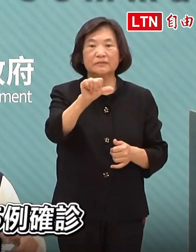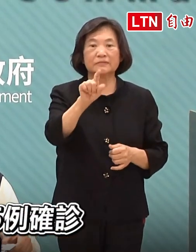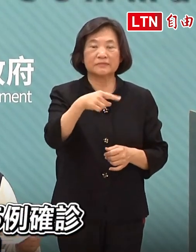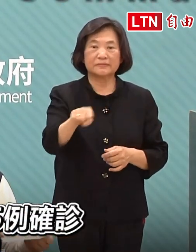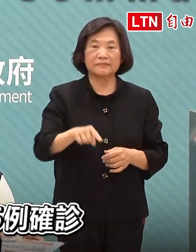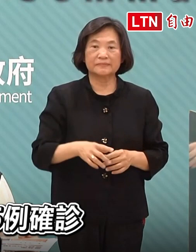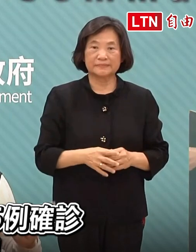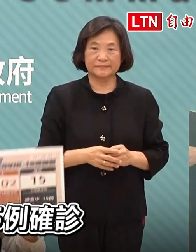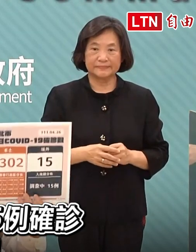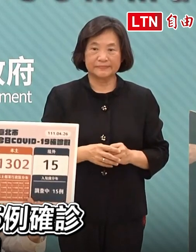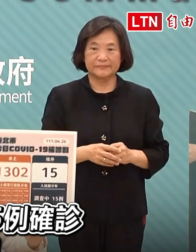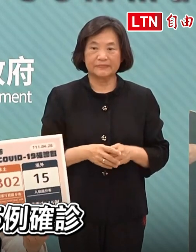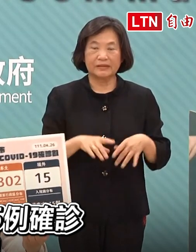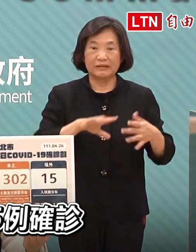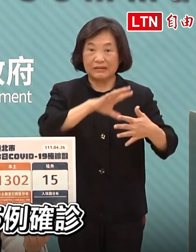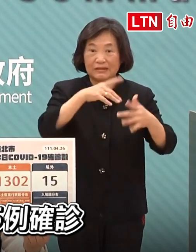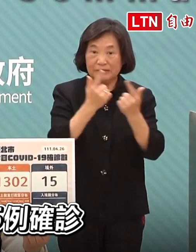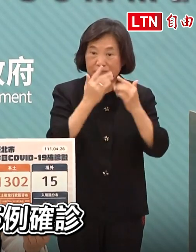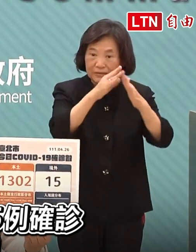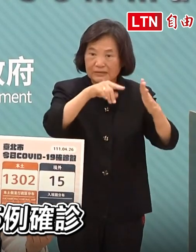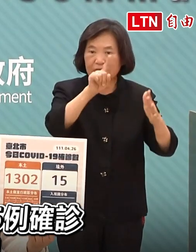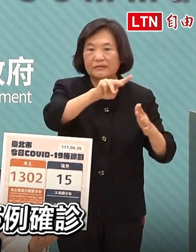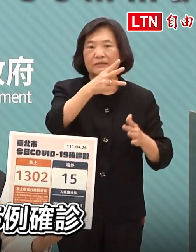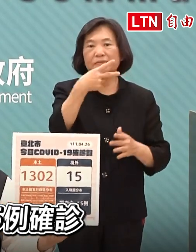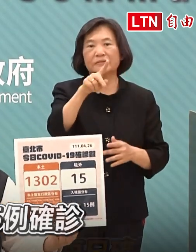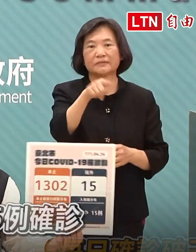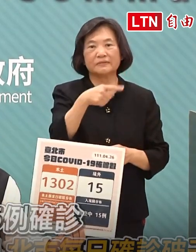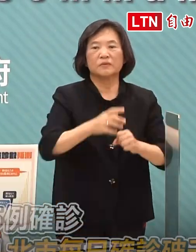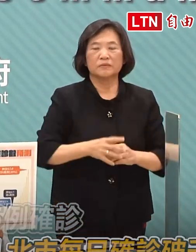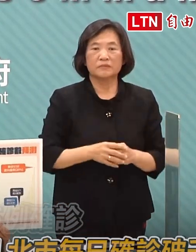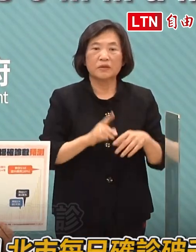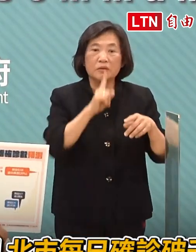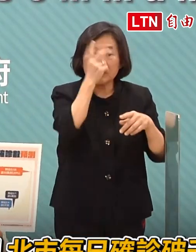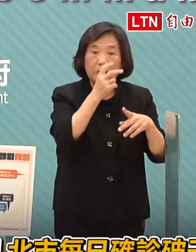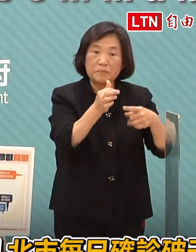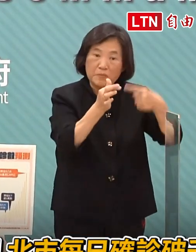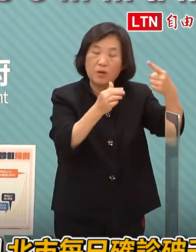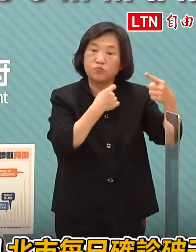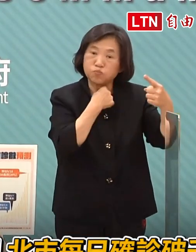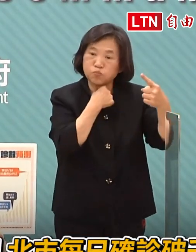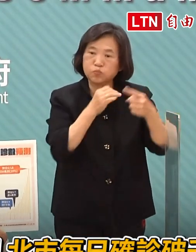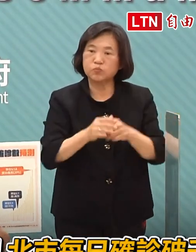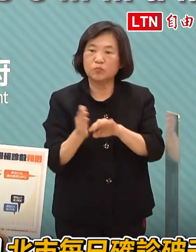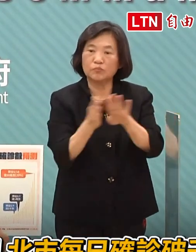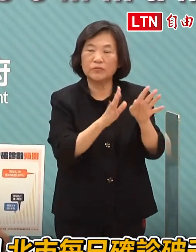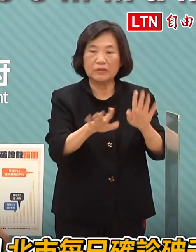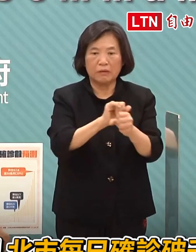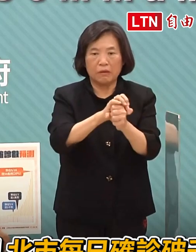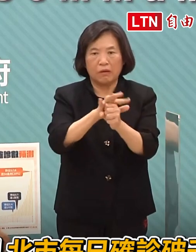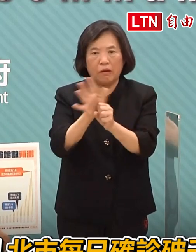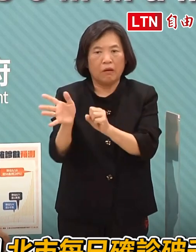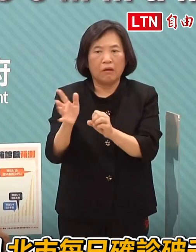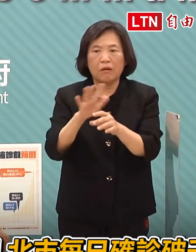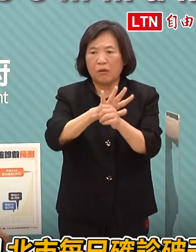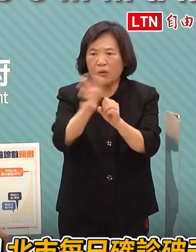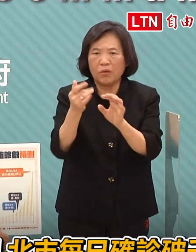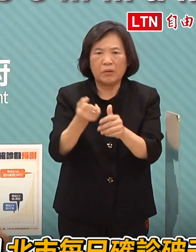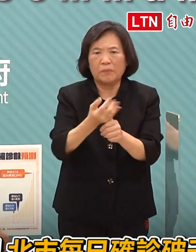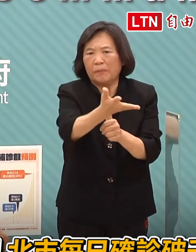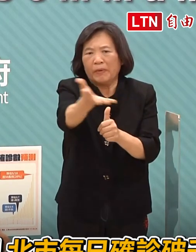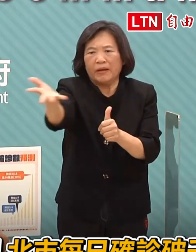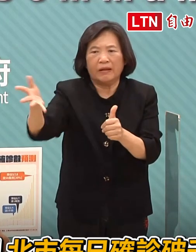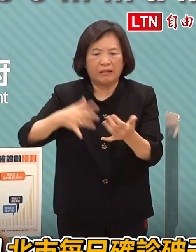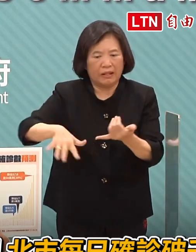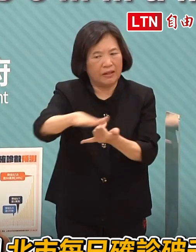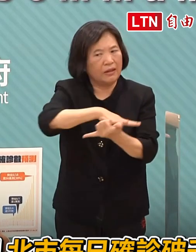6295，其实我们台北市是1302，这个疫情哦已经散开了，而